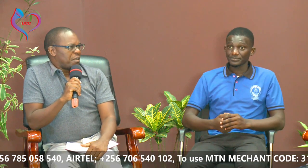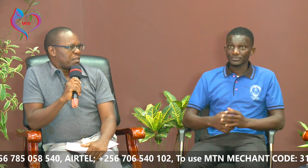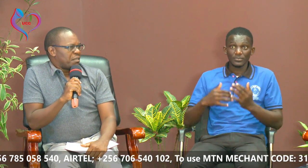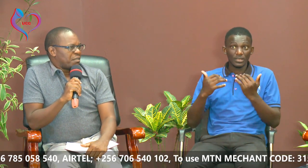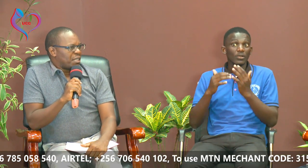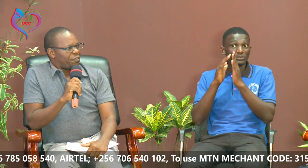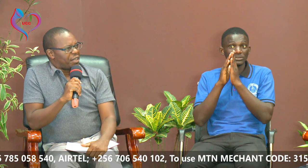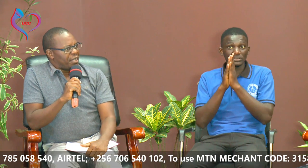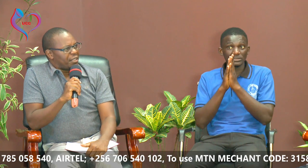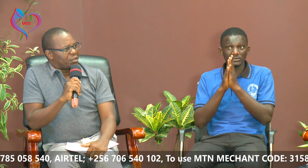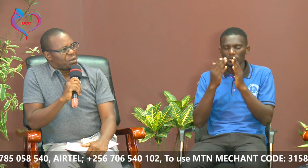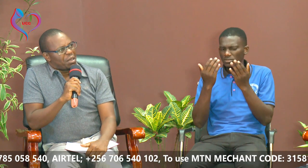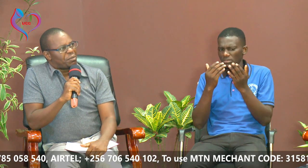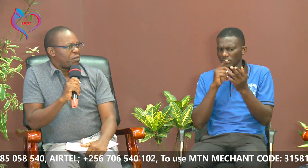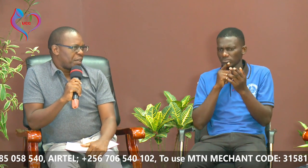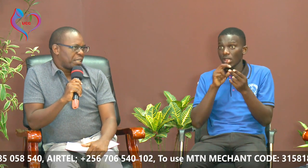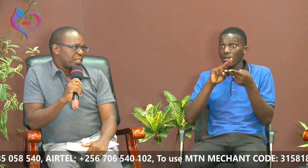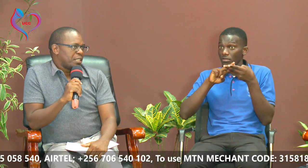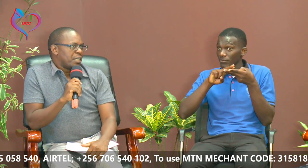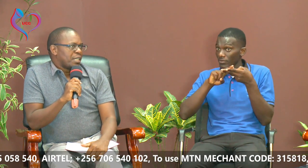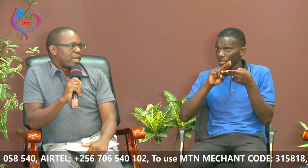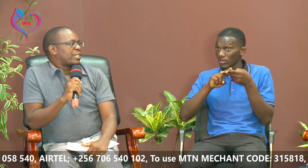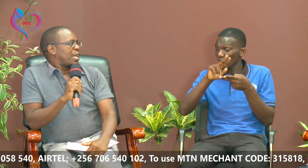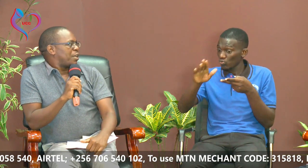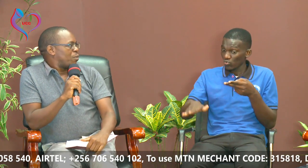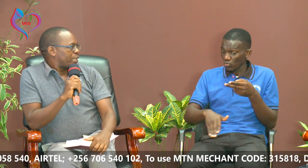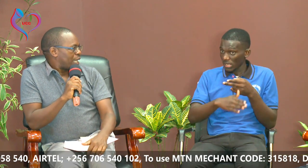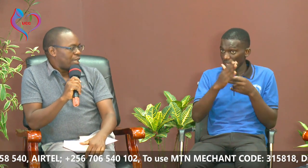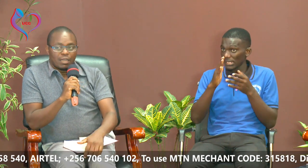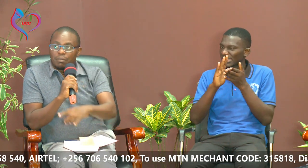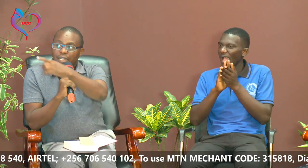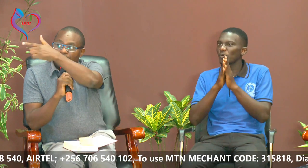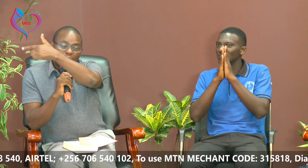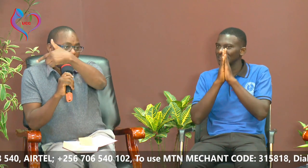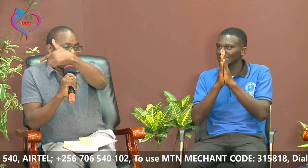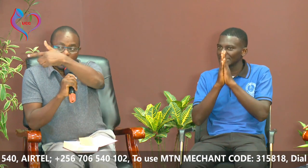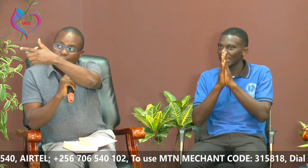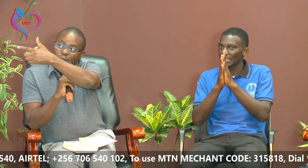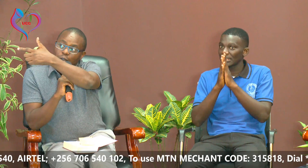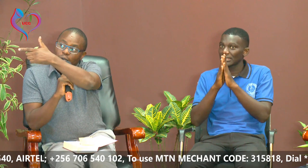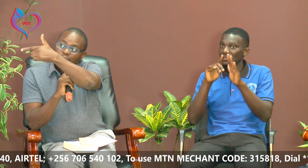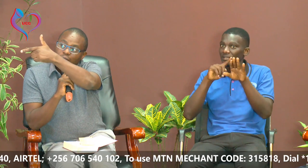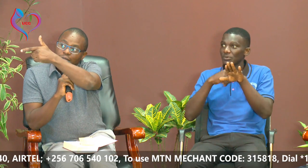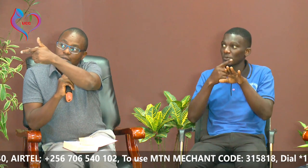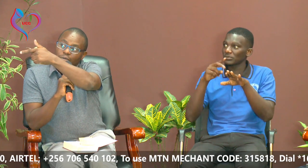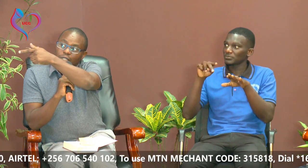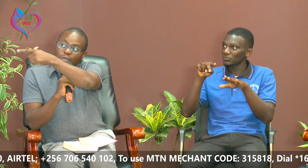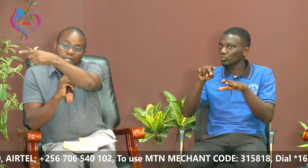Sunday yali Friday etuko club overnight kati Sunday kumacha bantambula nga mvaka kati wali wagulu ali ku hotel